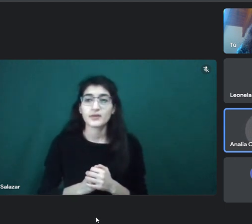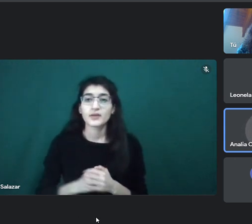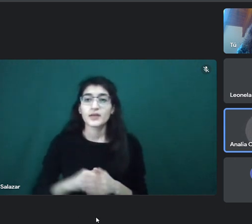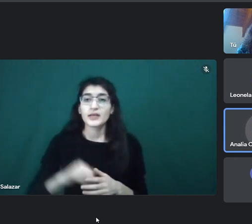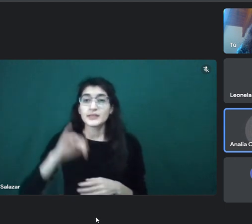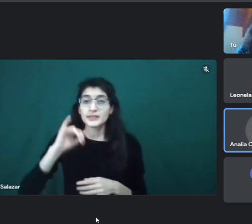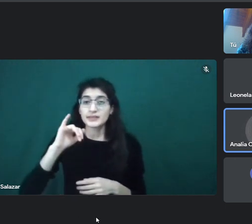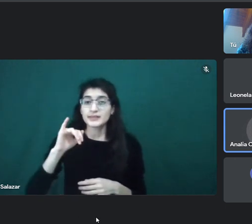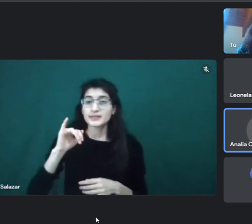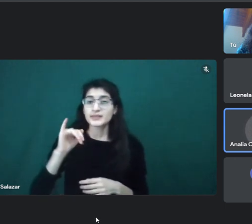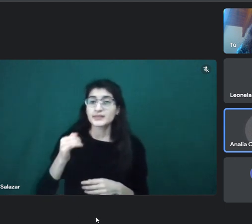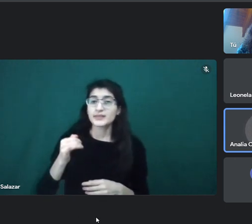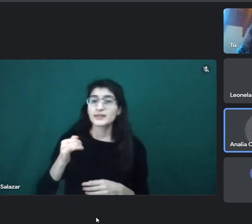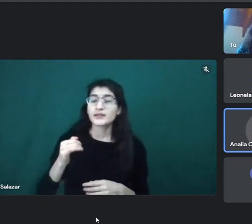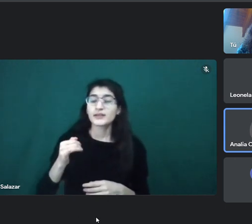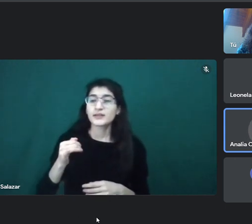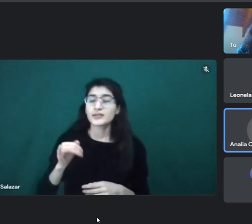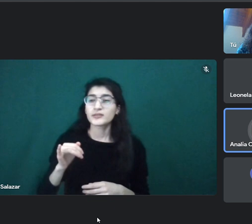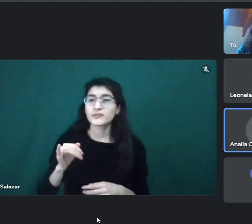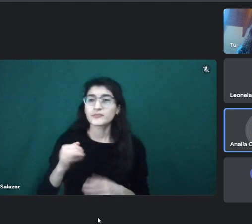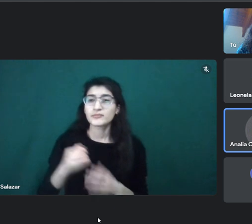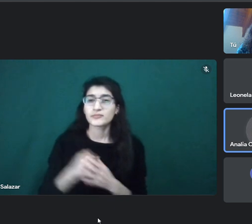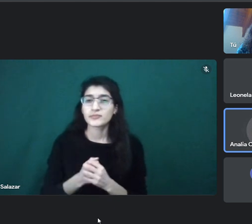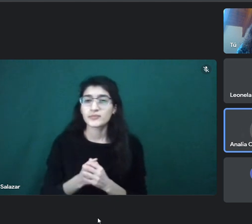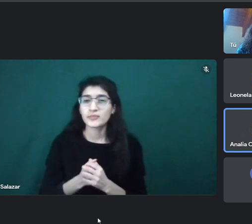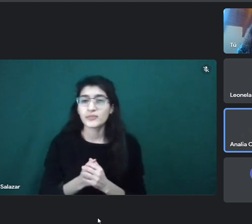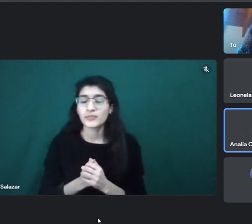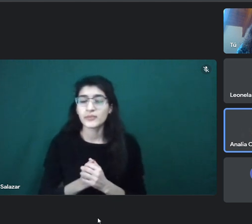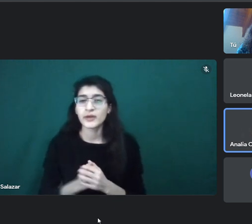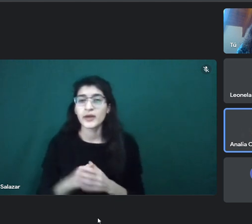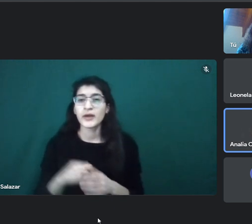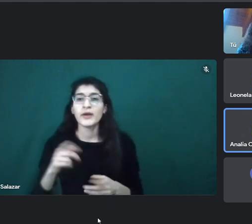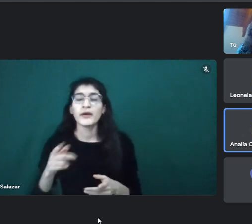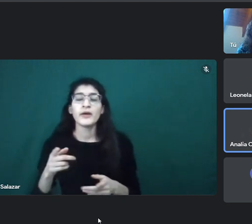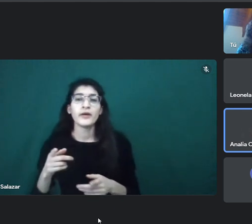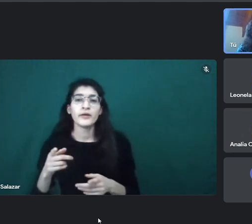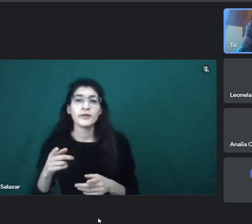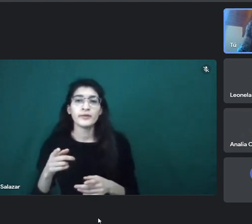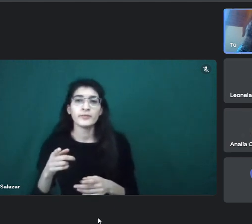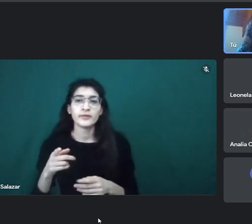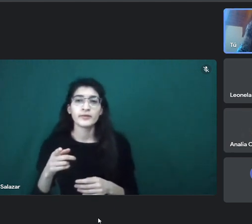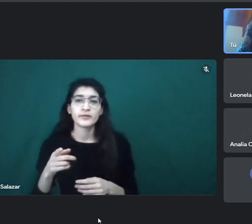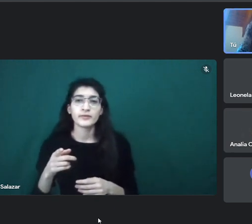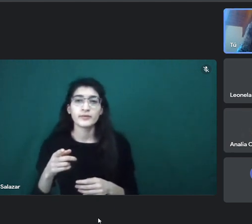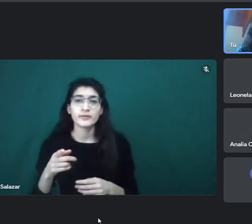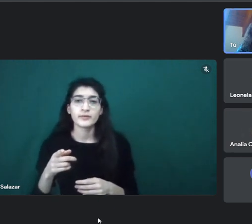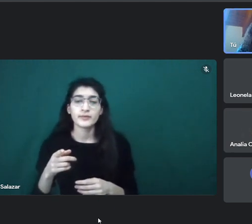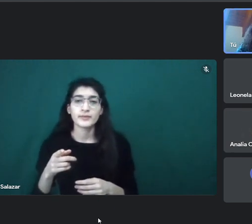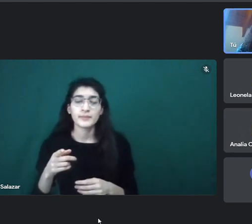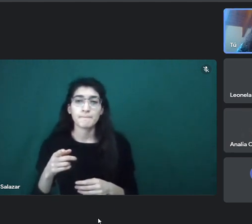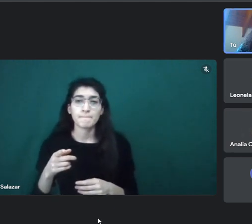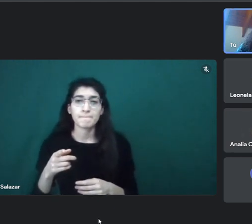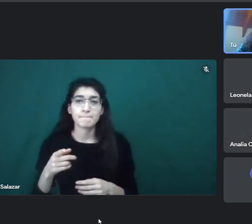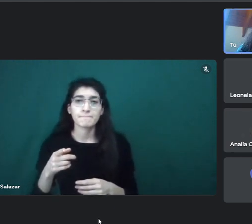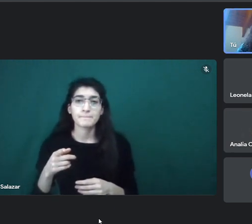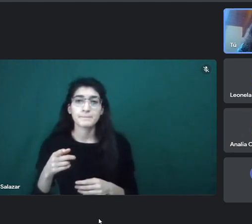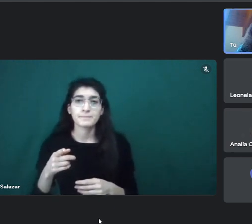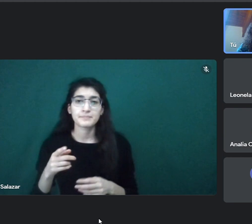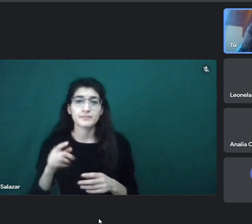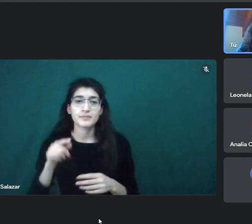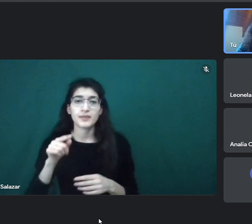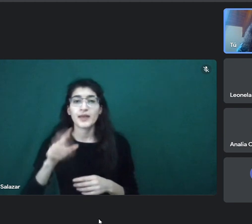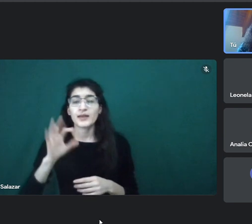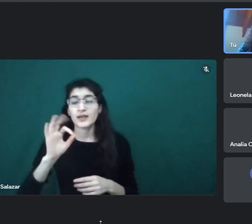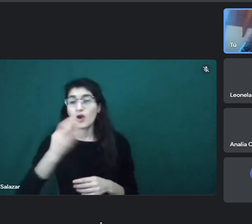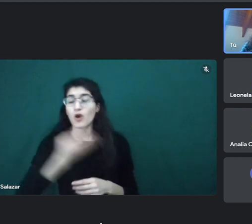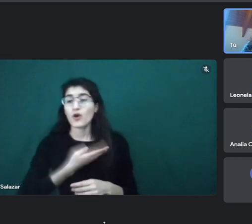en donde aparecía el off con doble F. Sí, eso lo tienen entre la lista de preposiciones y eso también está.